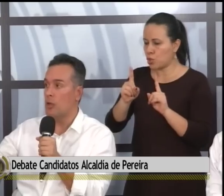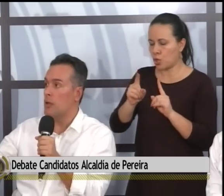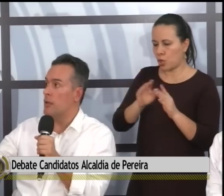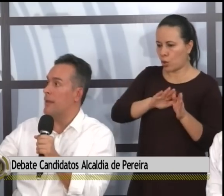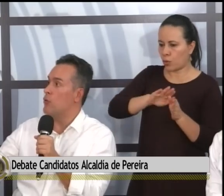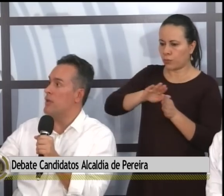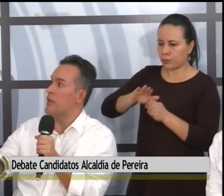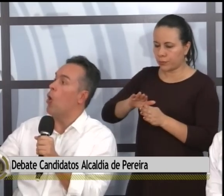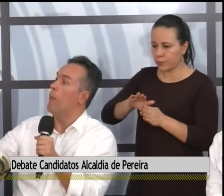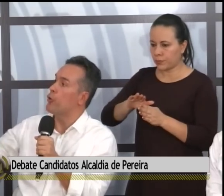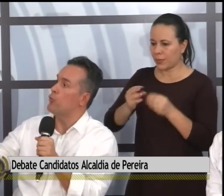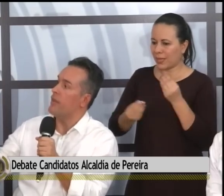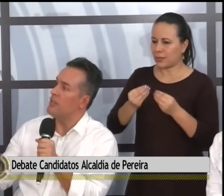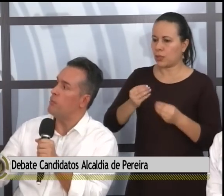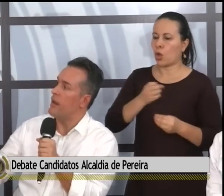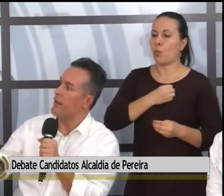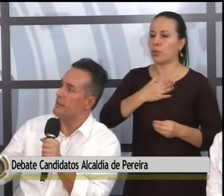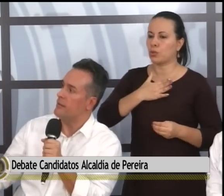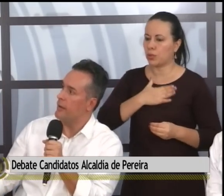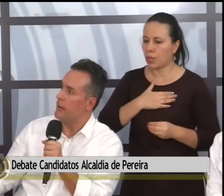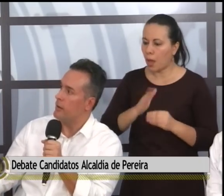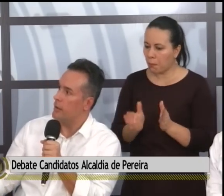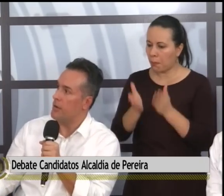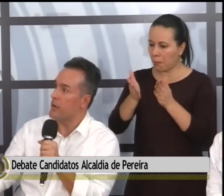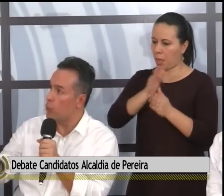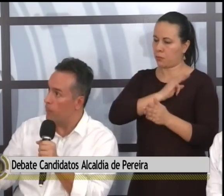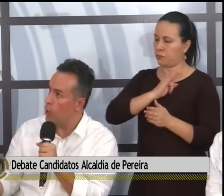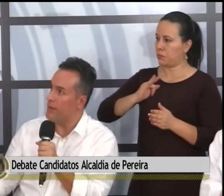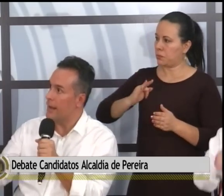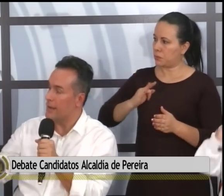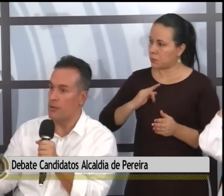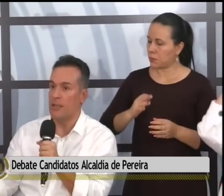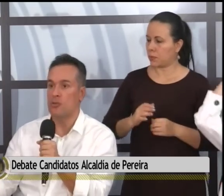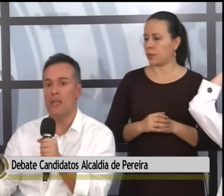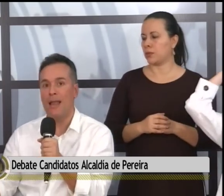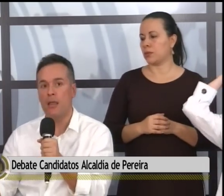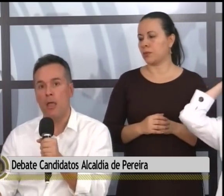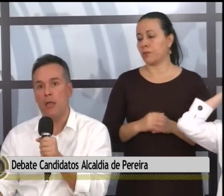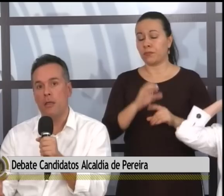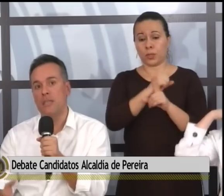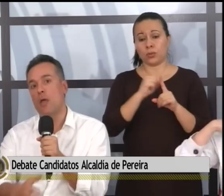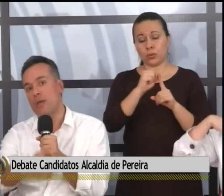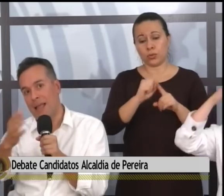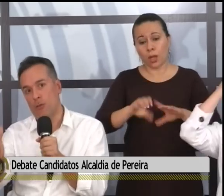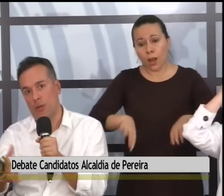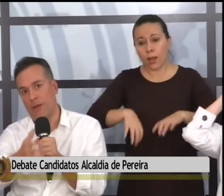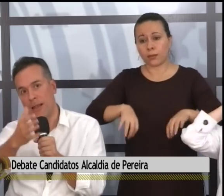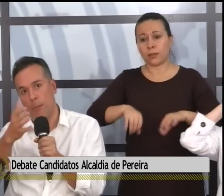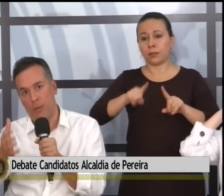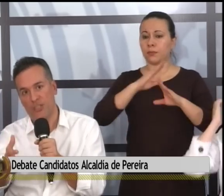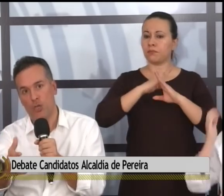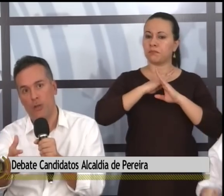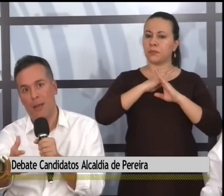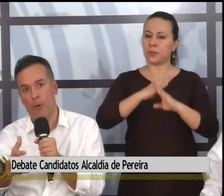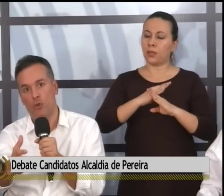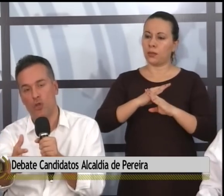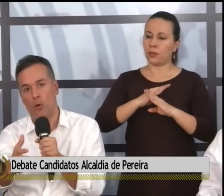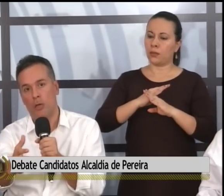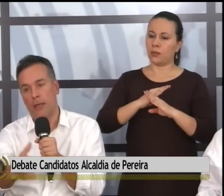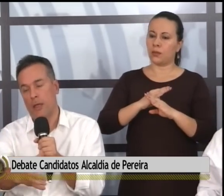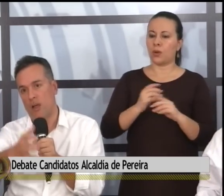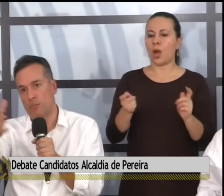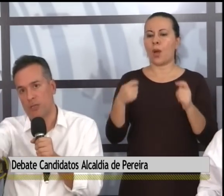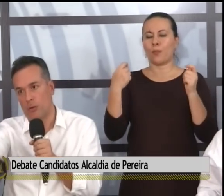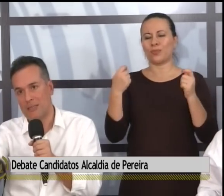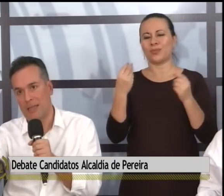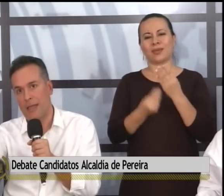rehabilitándolos, dándoles oportunidades para que se reincorporen a la actividad social y evitando a través de la prevención y la promoción